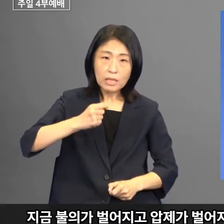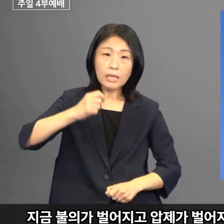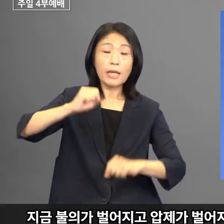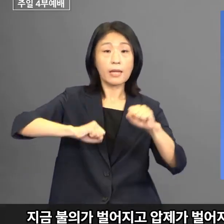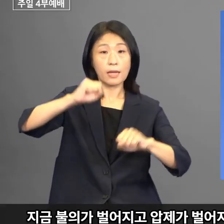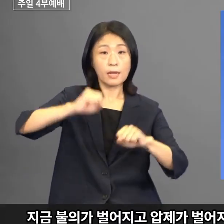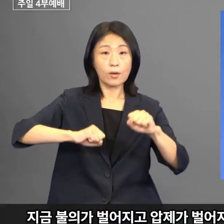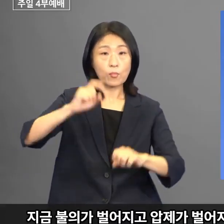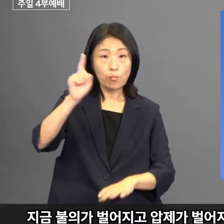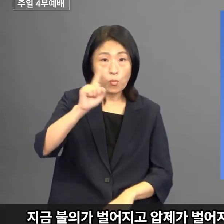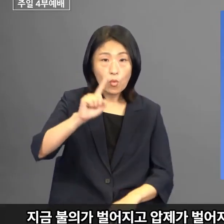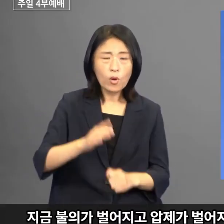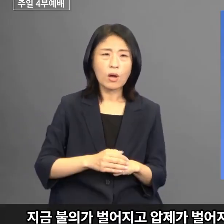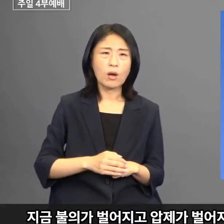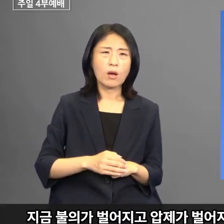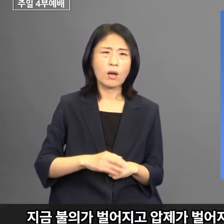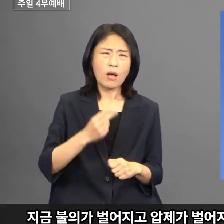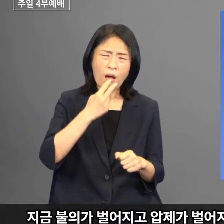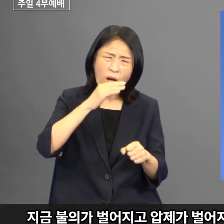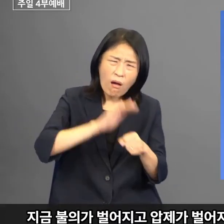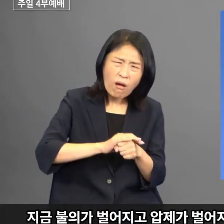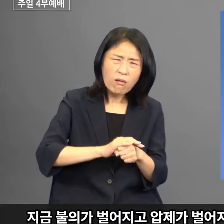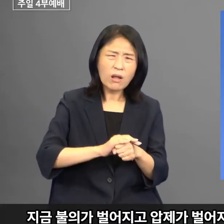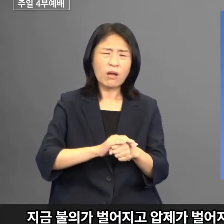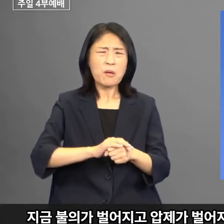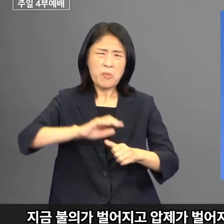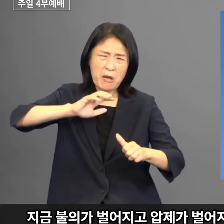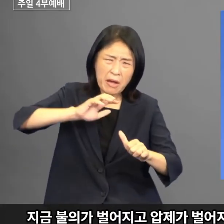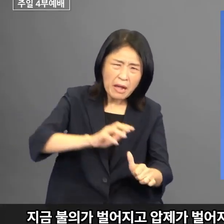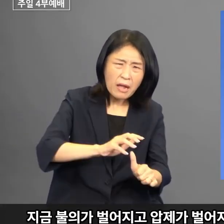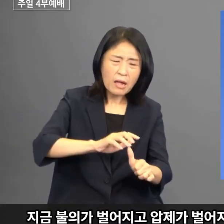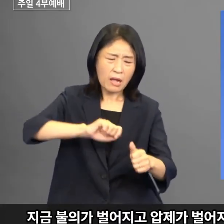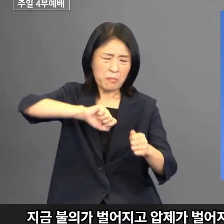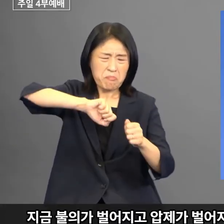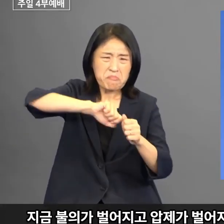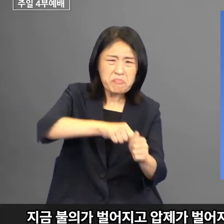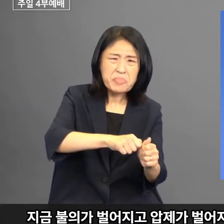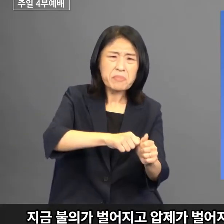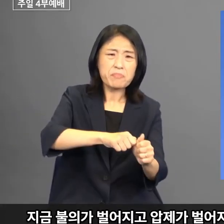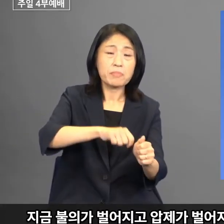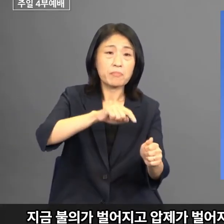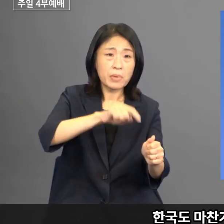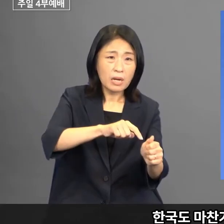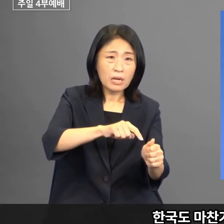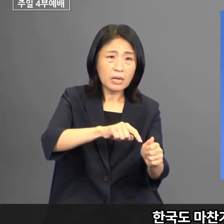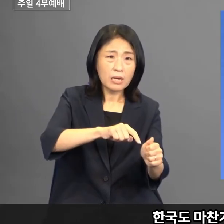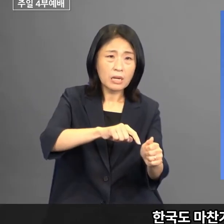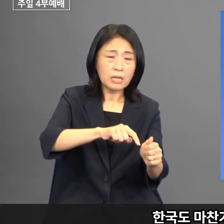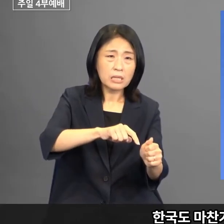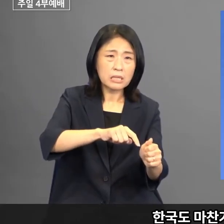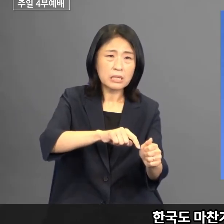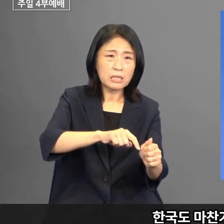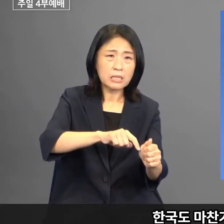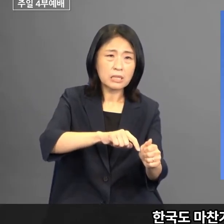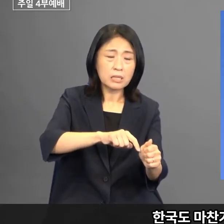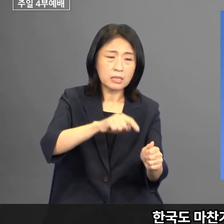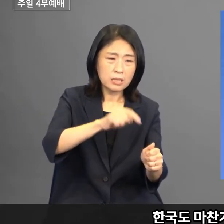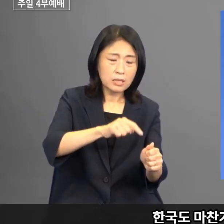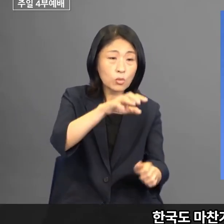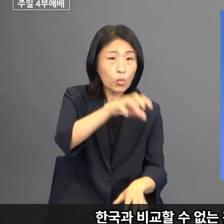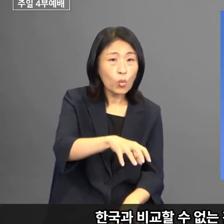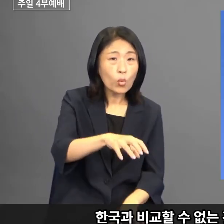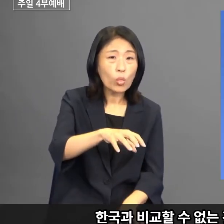지금 불의가 벌어지고 압제가 벌어지고 핍박이 벌어지고 그 어디입니까? 한국도 마찬가지 물론